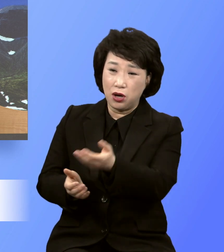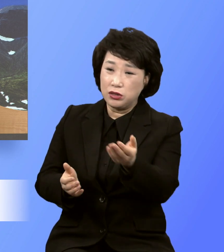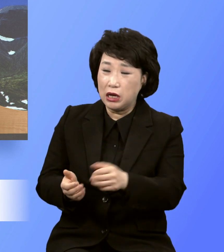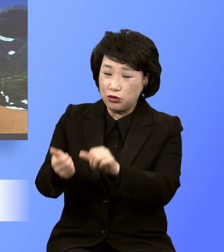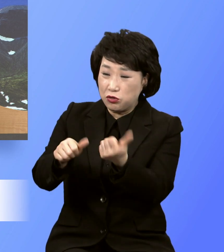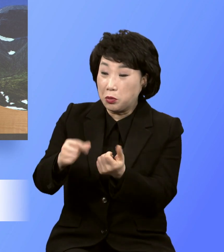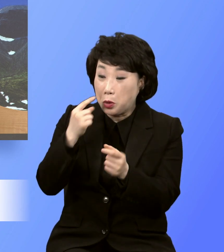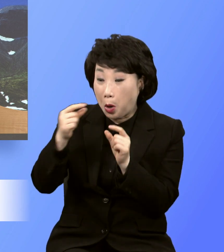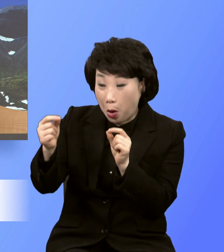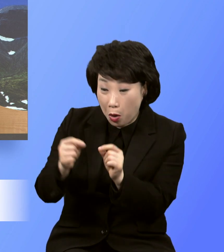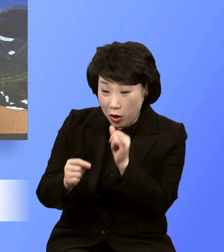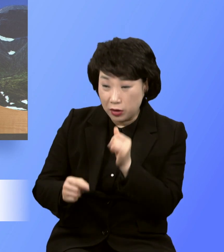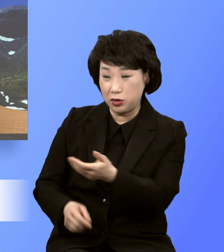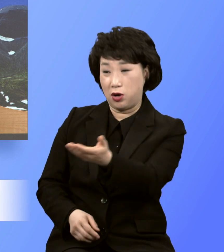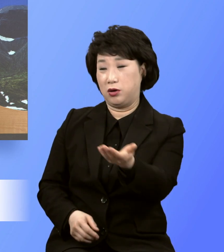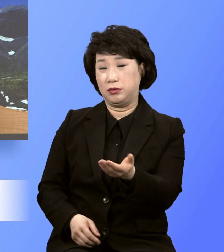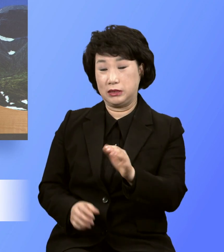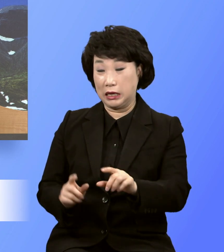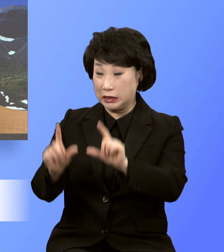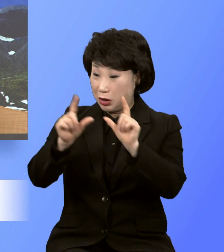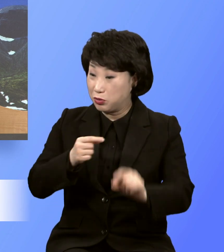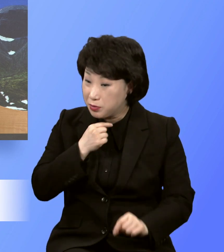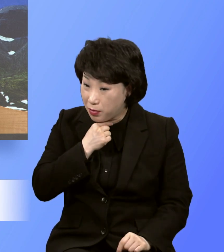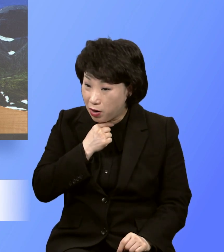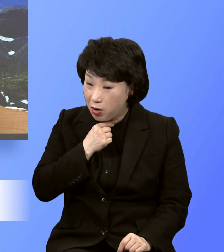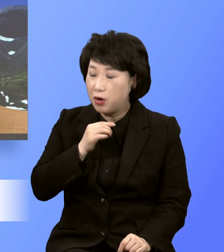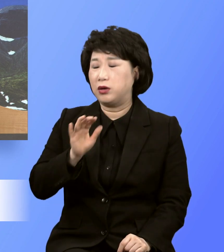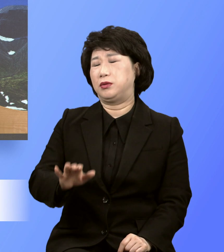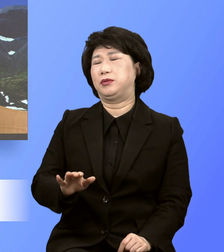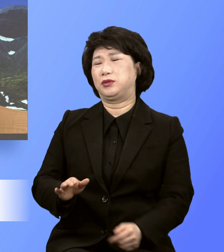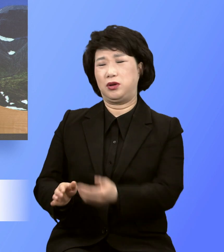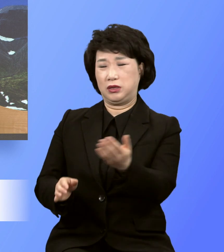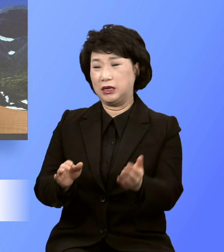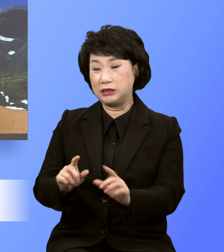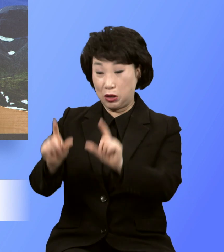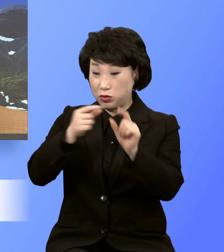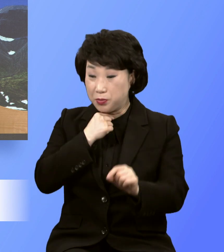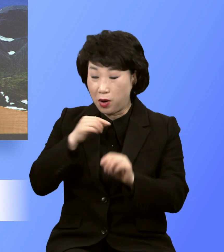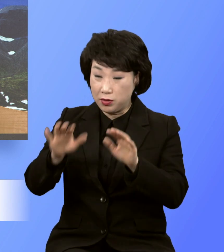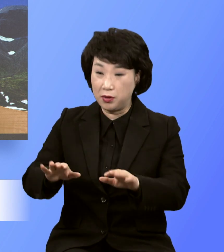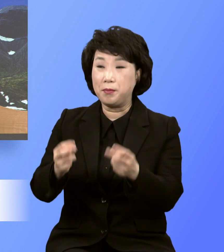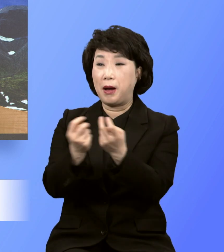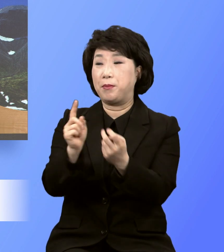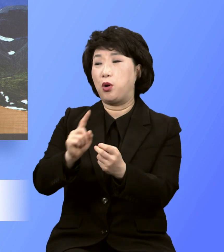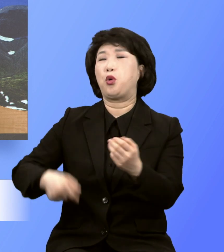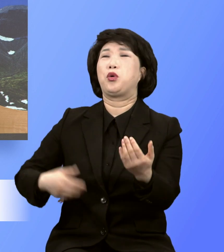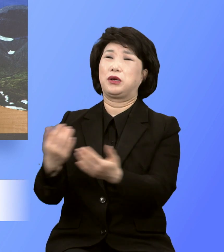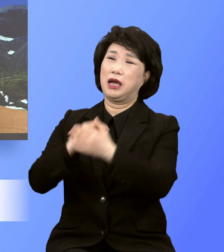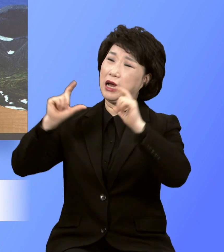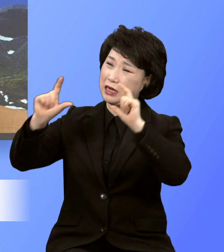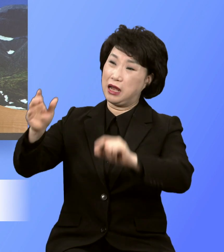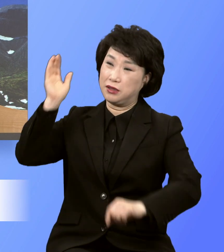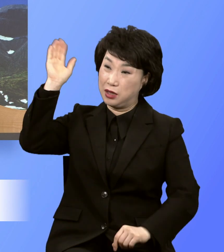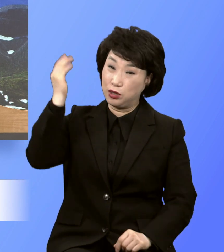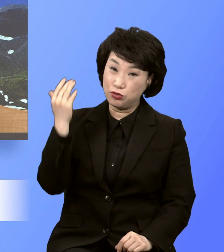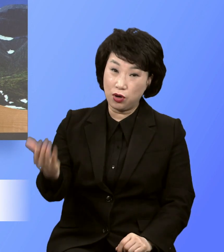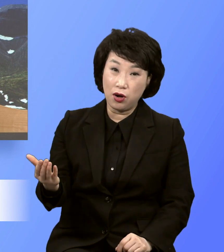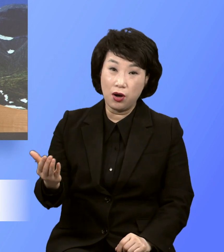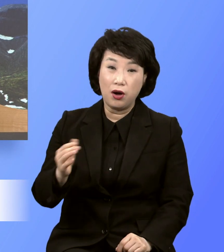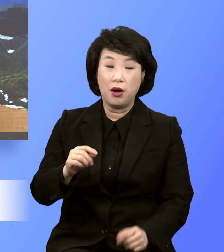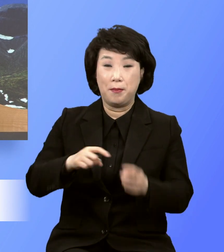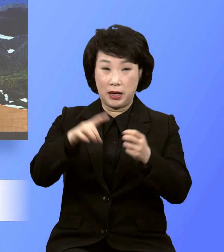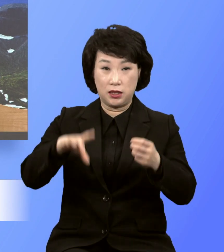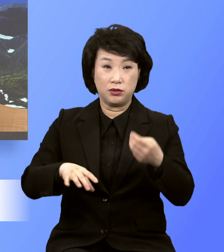눈앞에 와 있다. 네가 살고 싶으냐? 살고 싶으면 회개하라. 그래서 마태복음